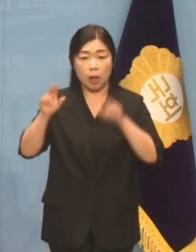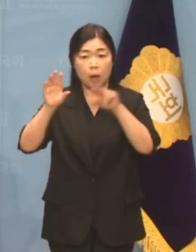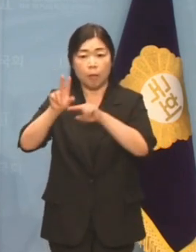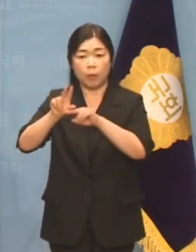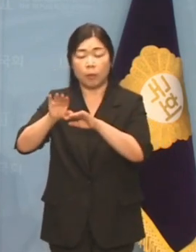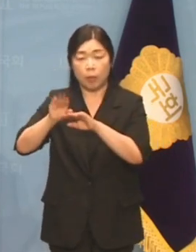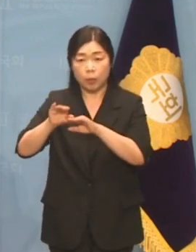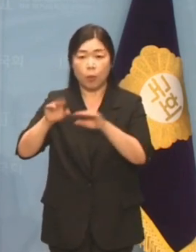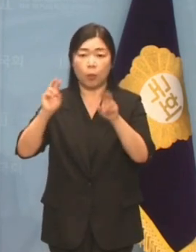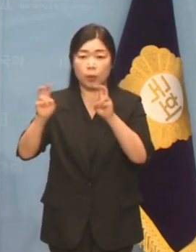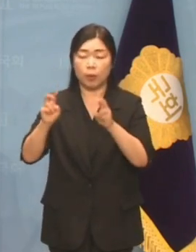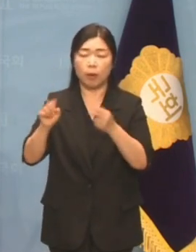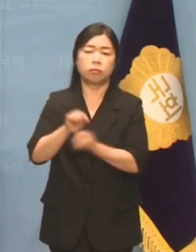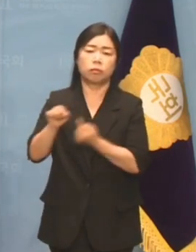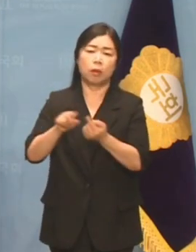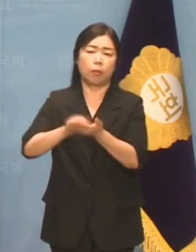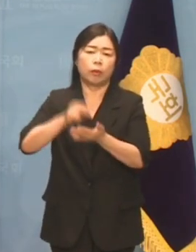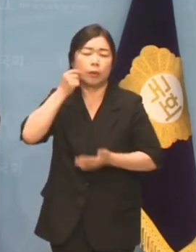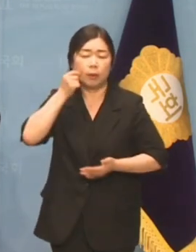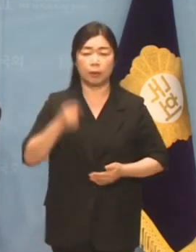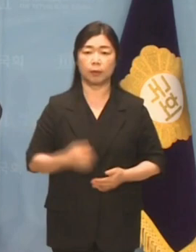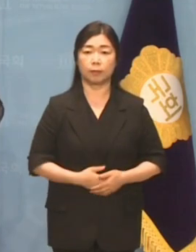지금 윤석열 정부입니다.